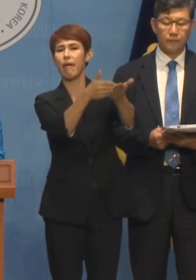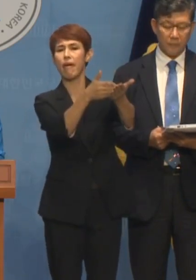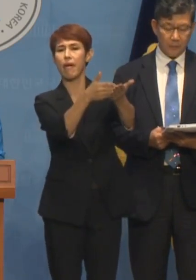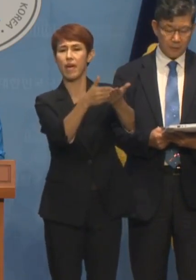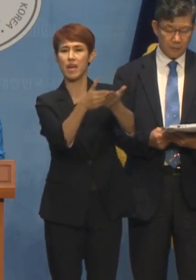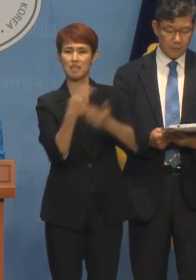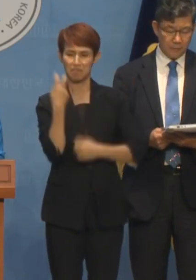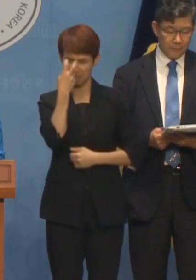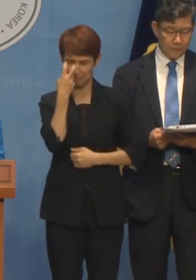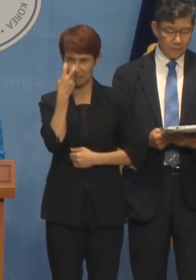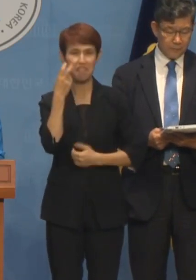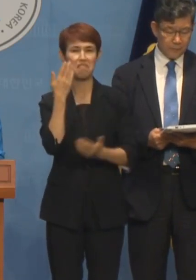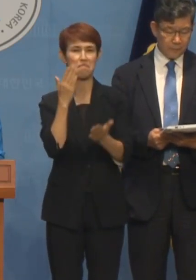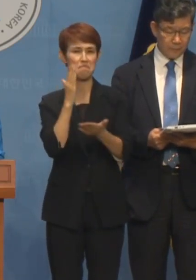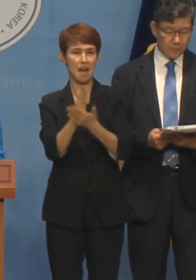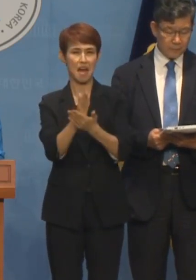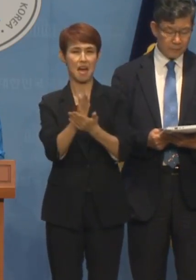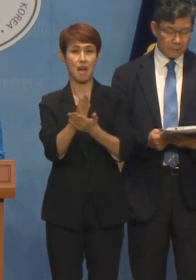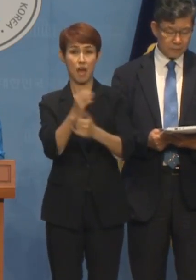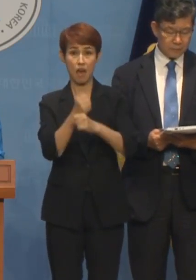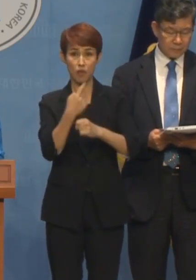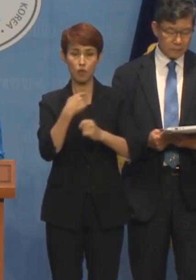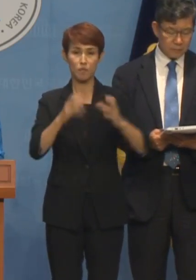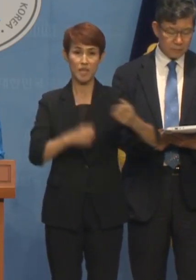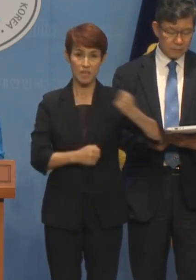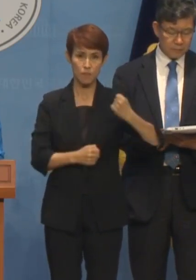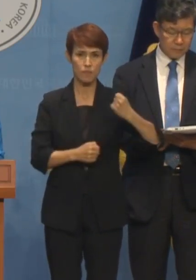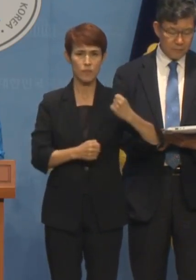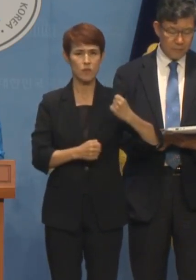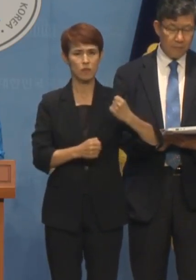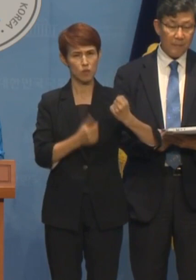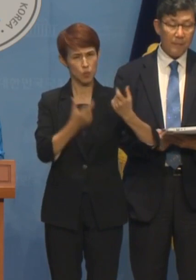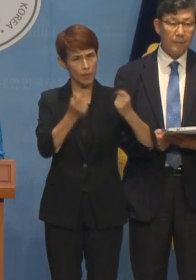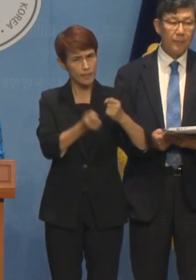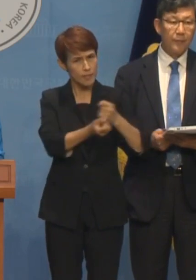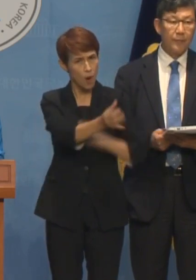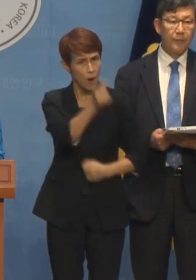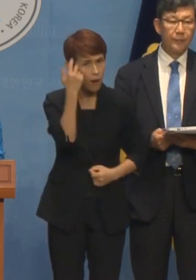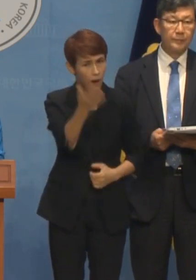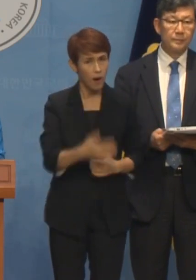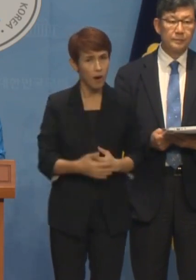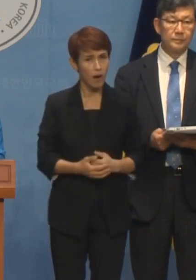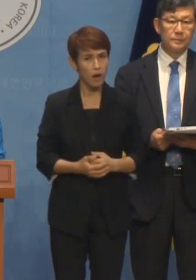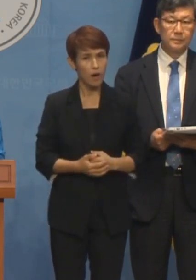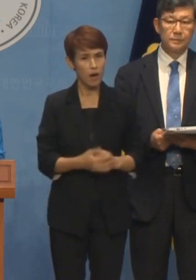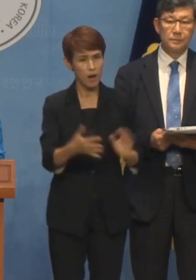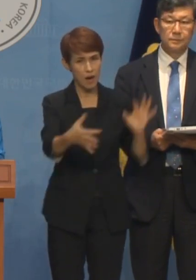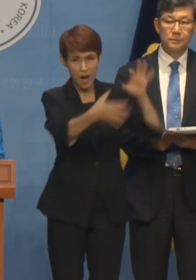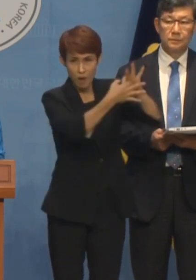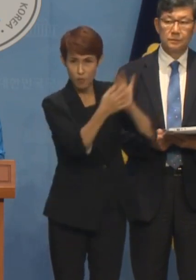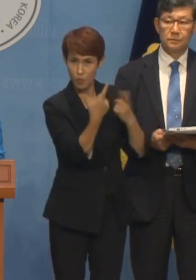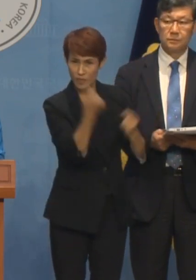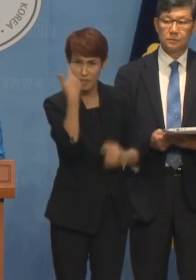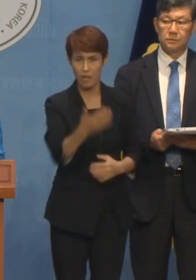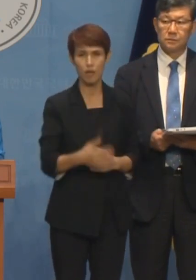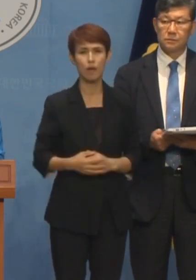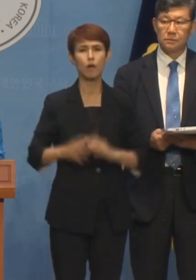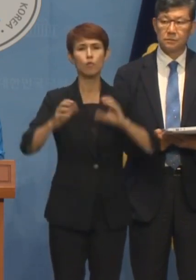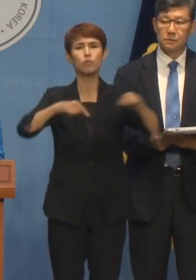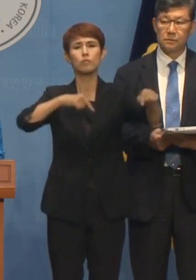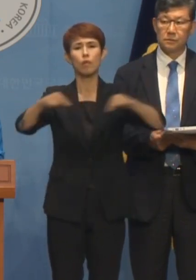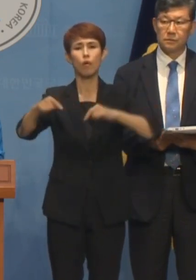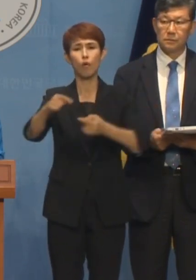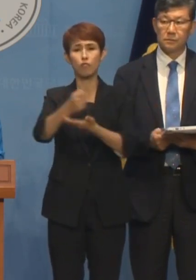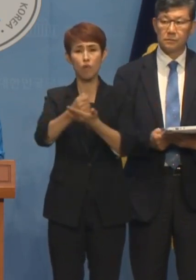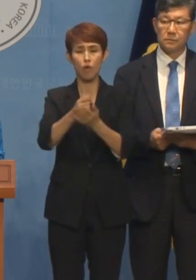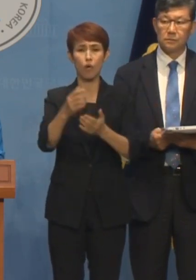끝끝내 막았던 국민의힘도 같은 영향을 받은 것은 아닙니까? 국정 운영을 하는데 주요 판단